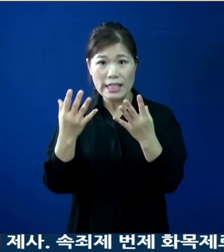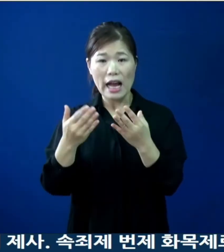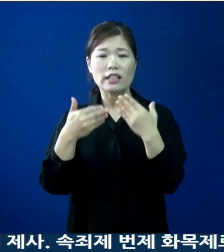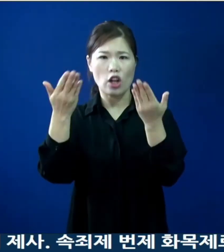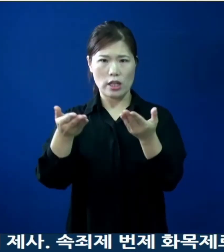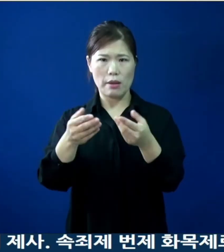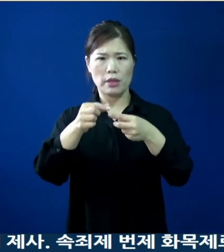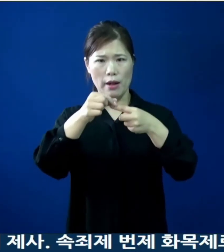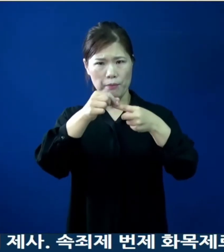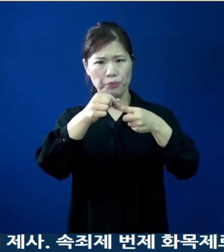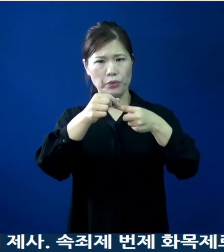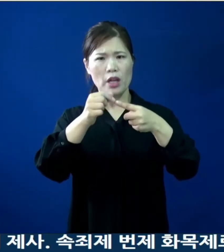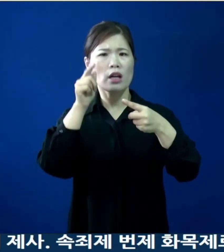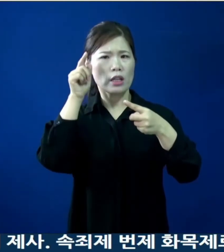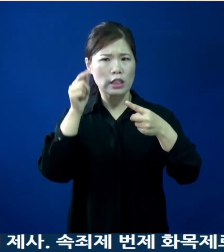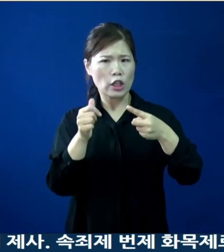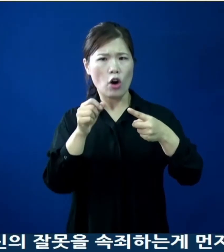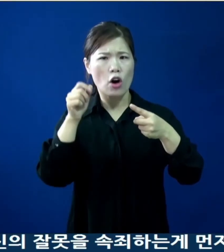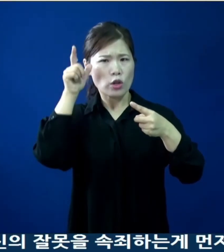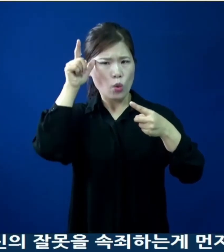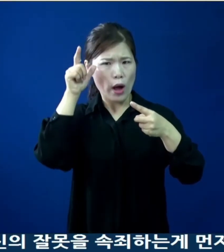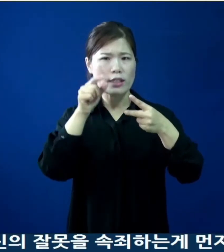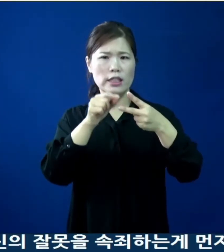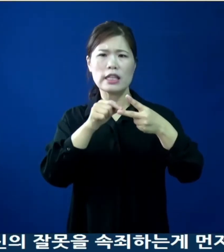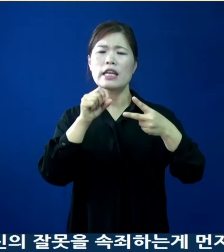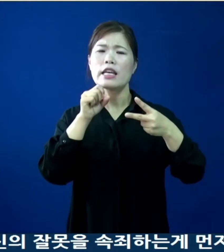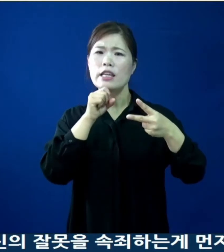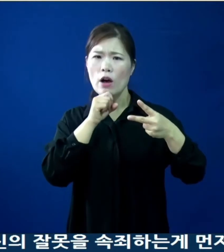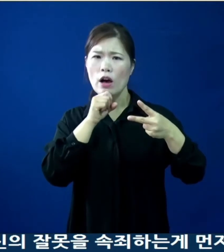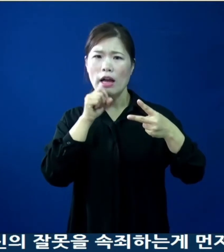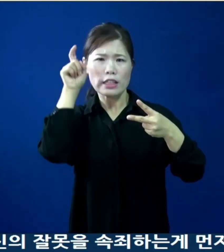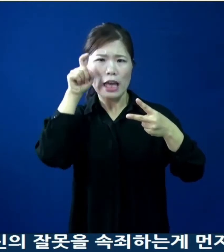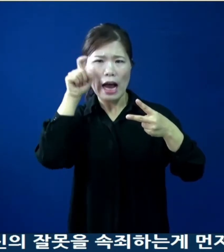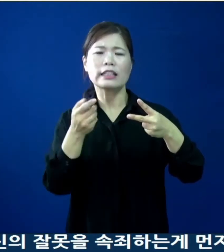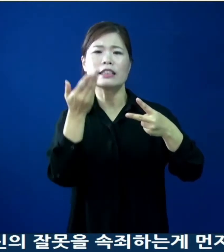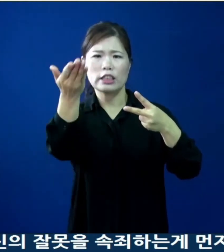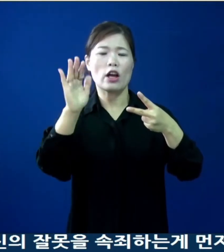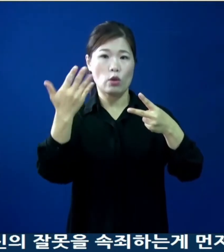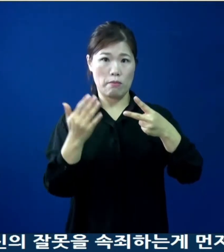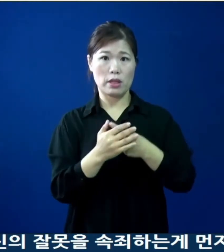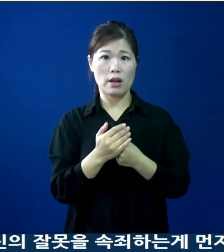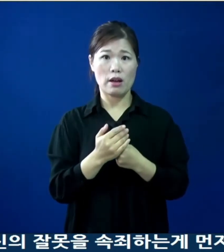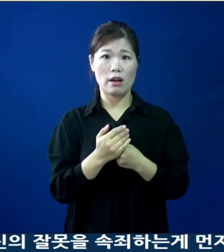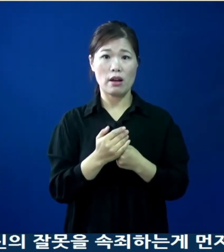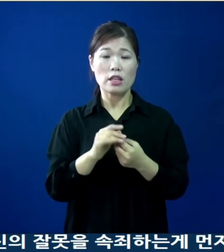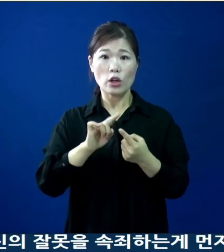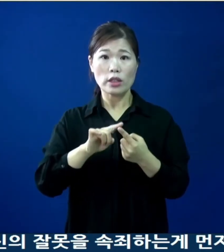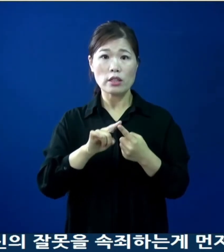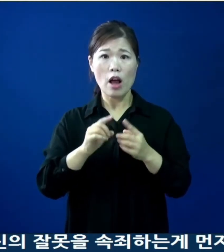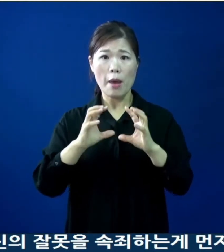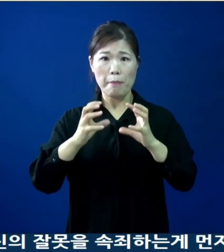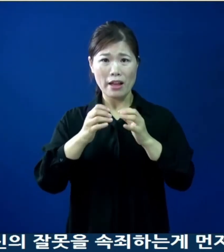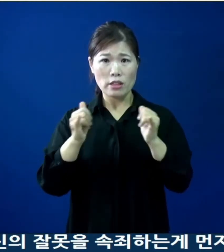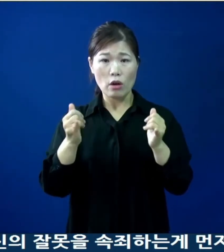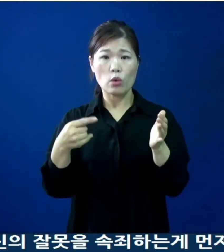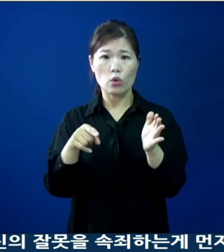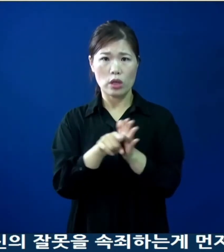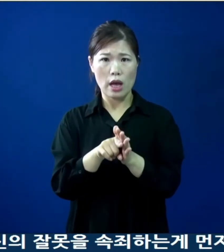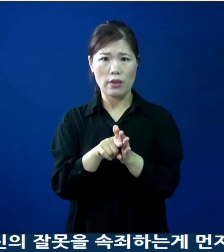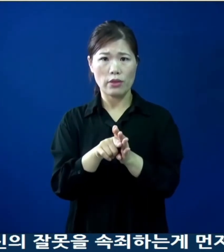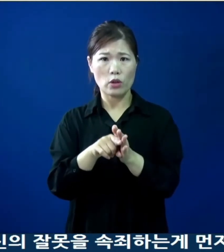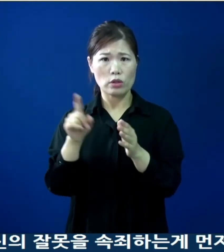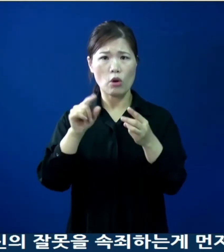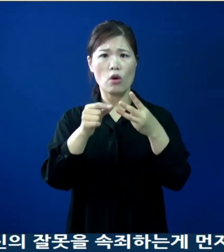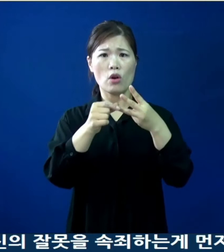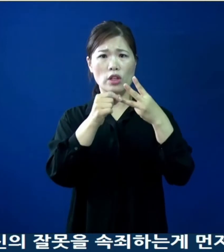겁니다. 그 다음에 백성들을 위해서 속죄제를 드려야 되는데, 백성을 위한 속죄제는